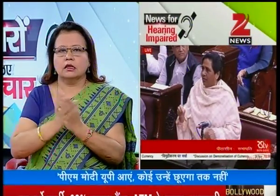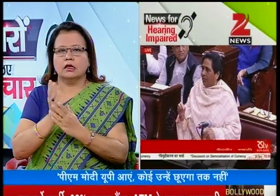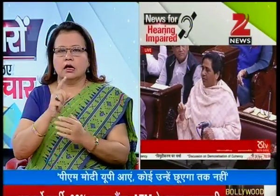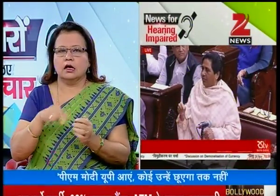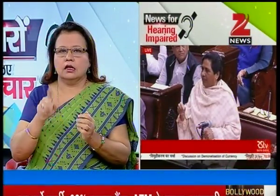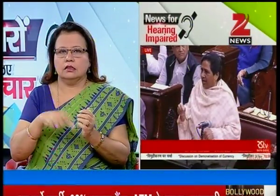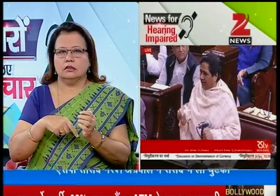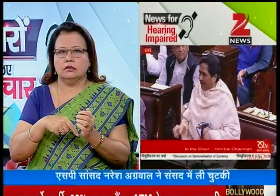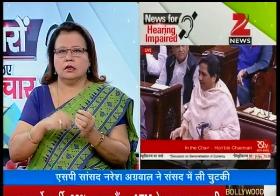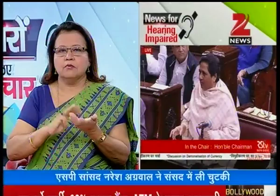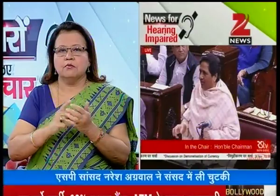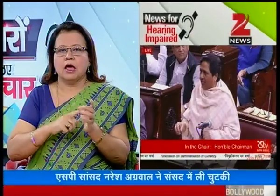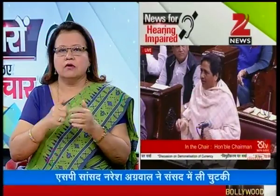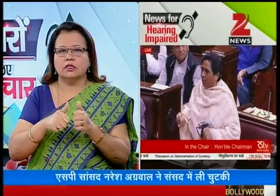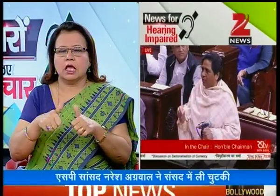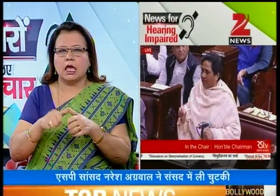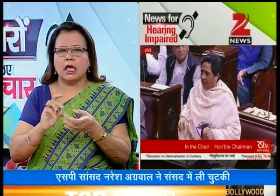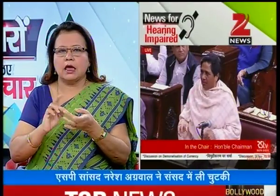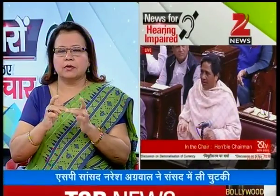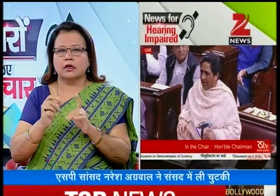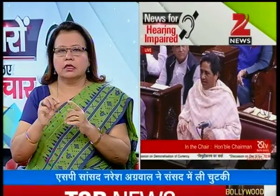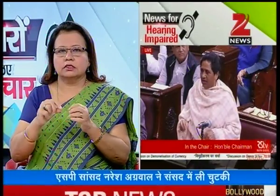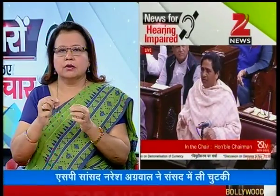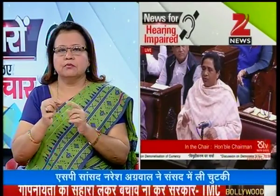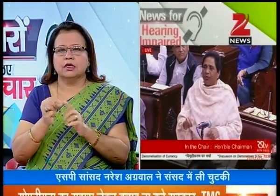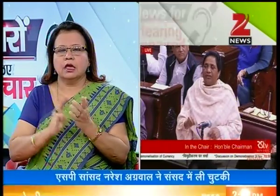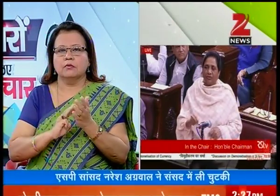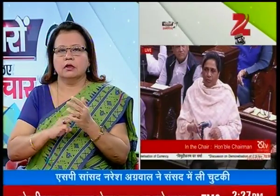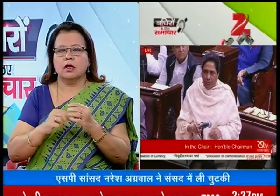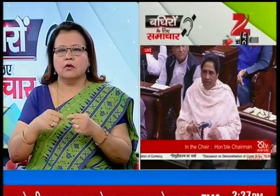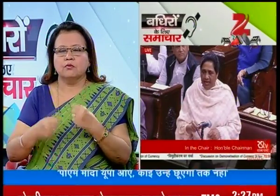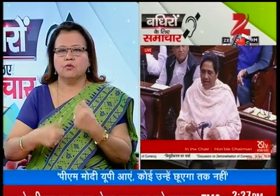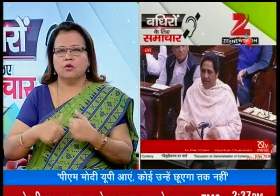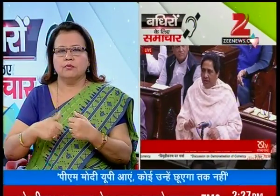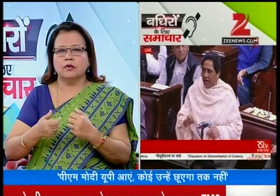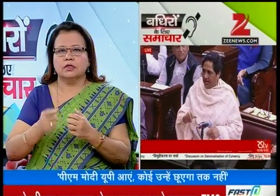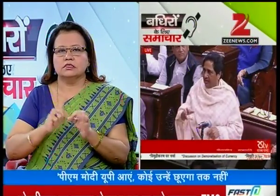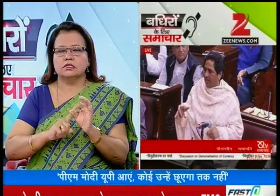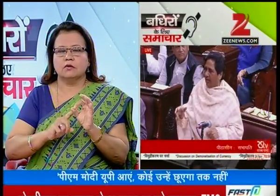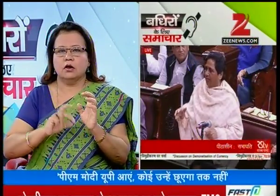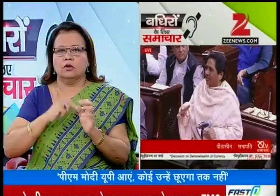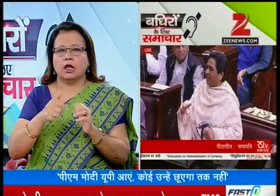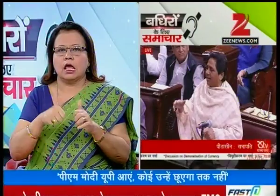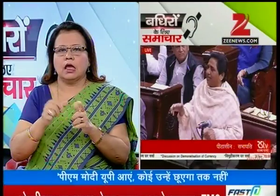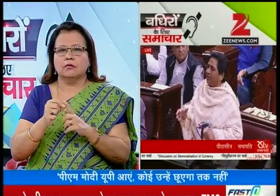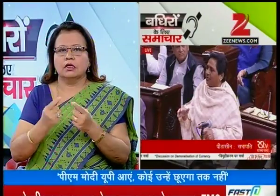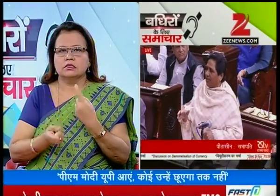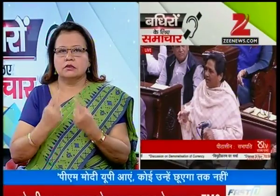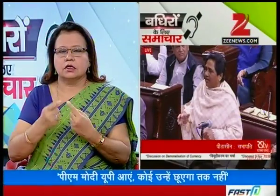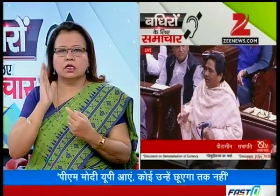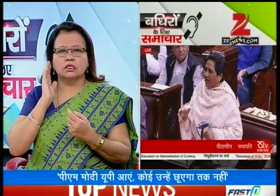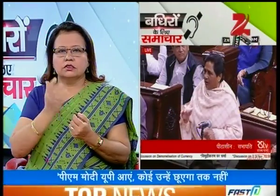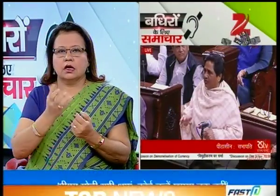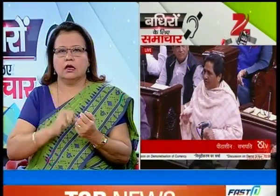तरीका सही नहीं है मायावती ने ऐ के जरिए पीएम मोदी के पोल पर भी सवाल उठाए मायावती ने कहा कि प के जरिए सर्वे के जो